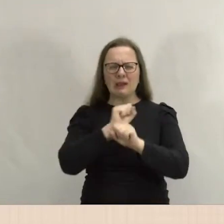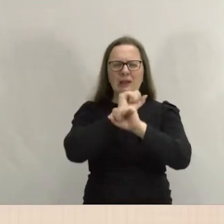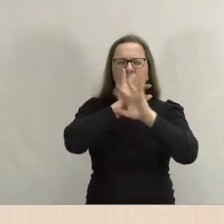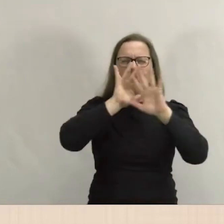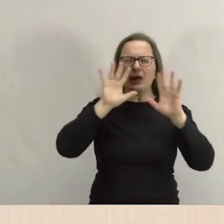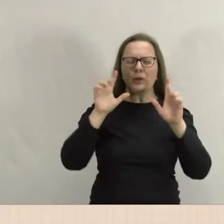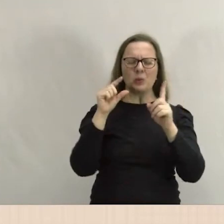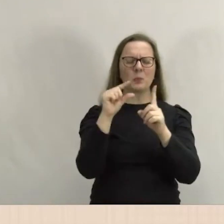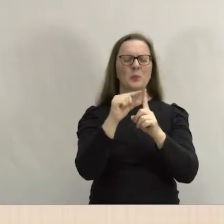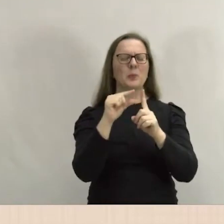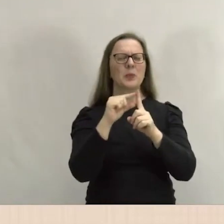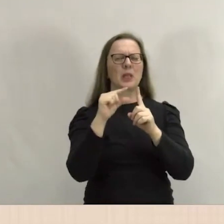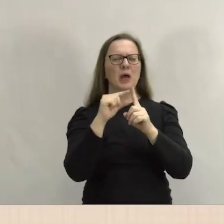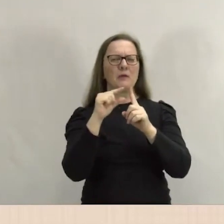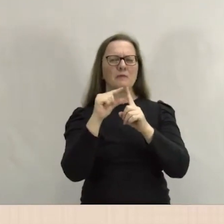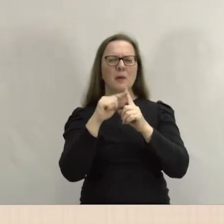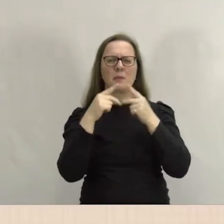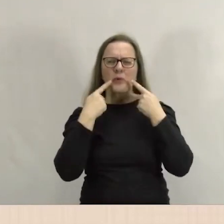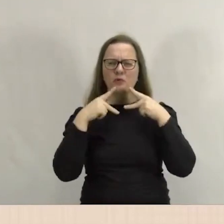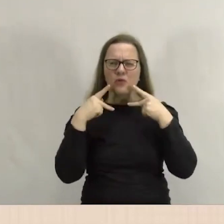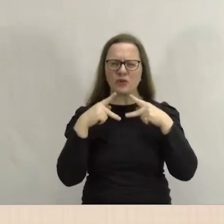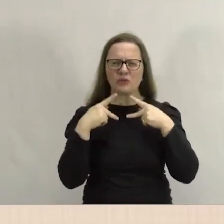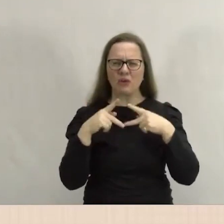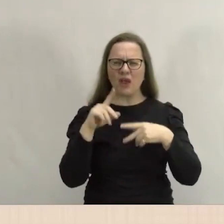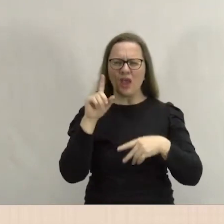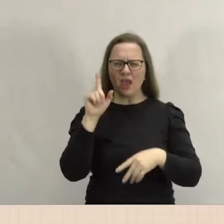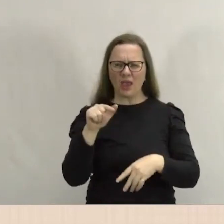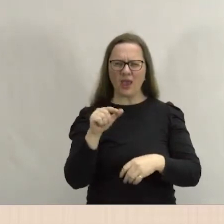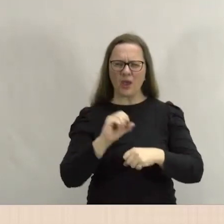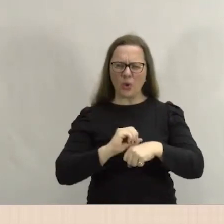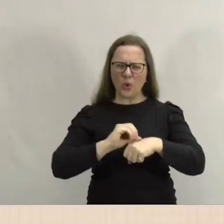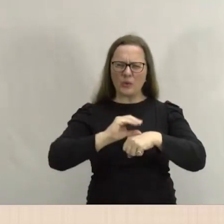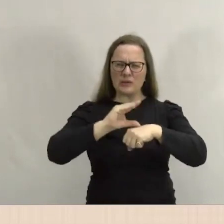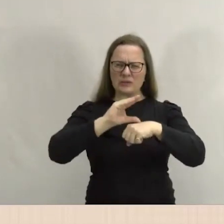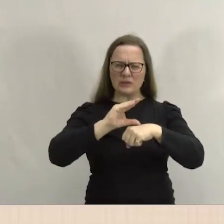palavra do conhecimento bíblico de uma maneira geral.